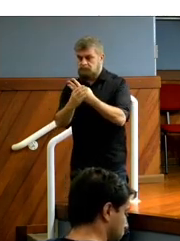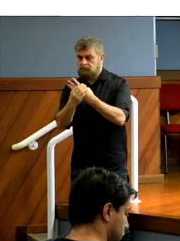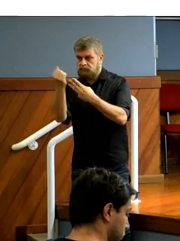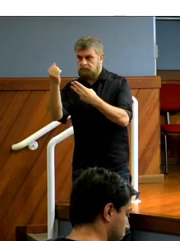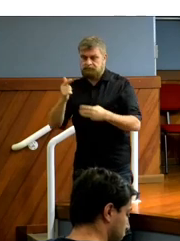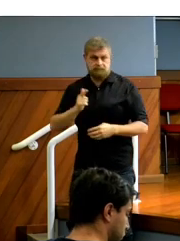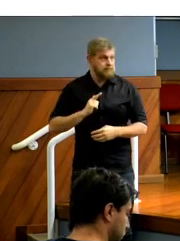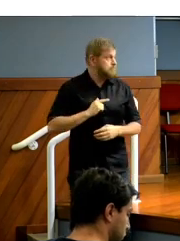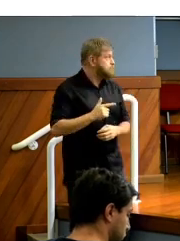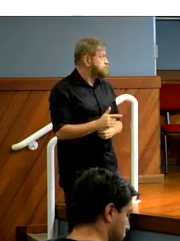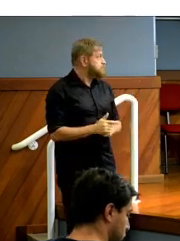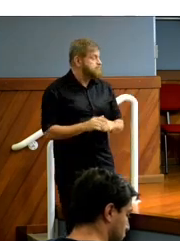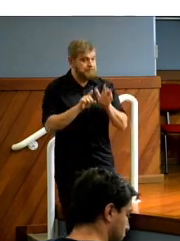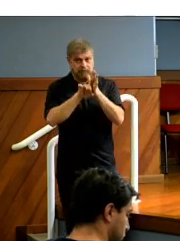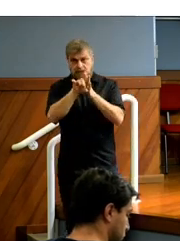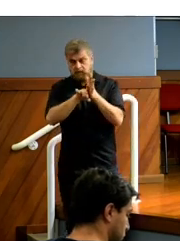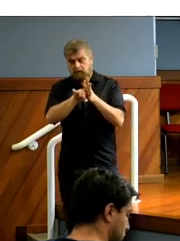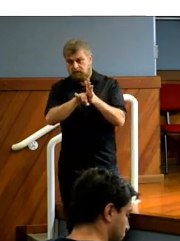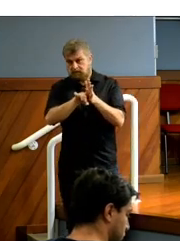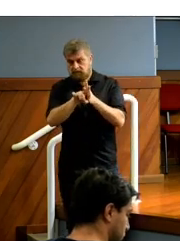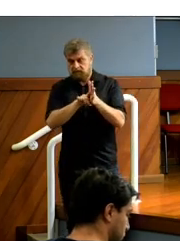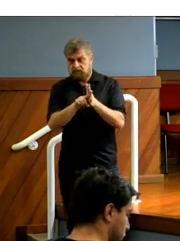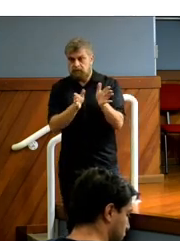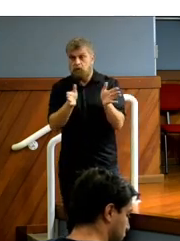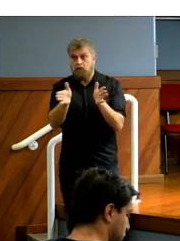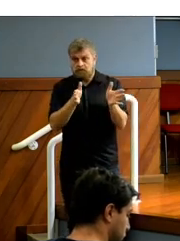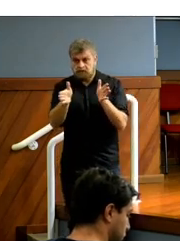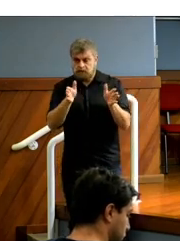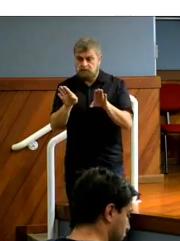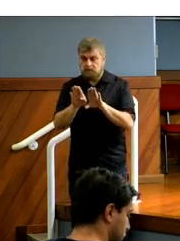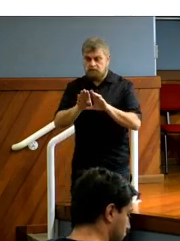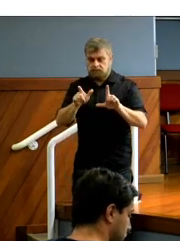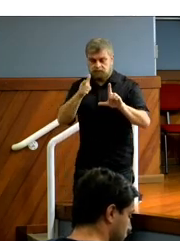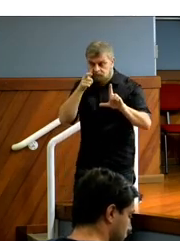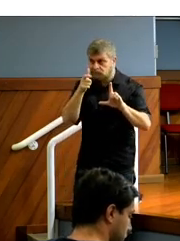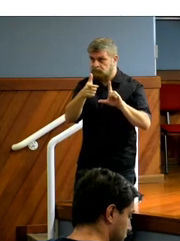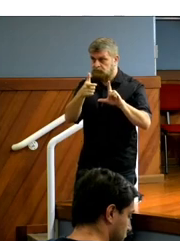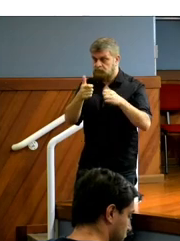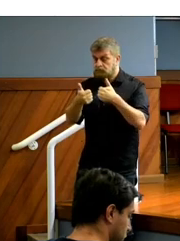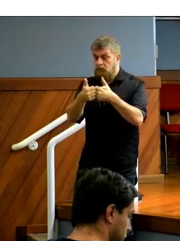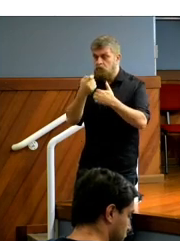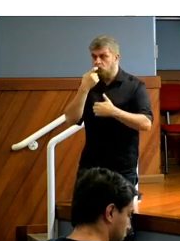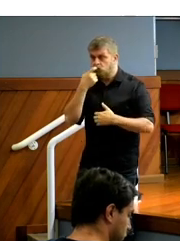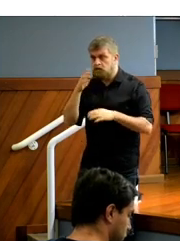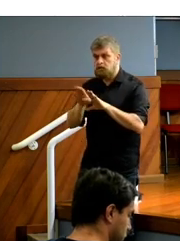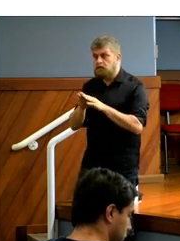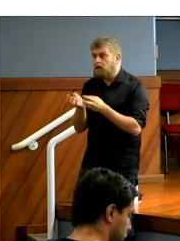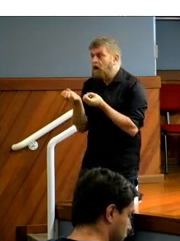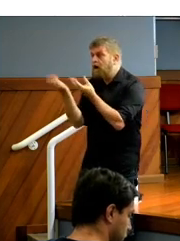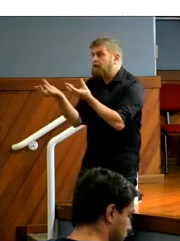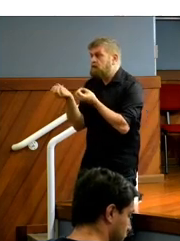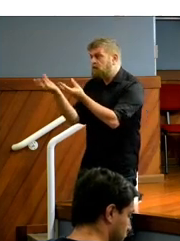se dá pela pesquisa e o acesso, portanto, né, entendendo como algo próximo, né, pela